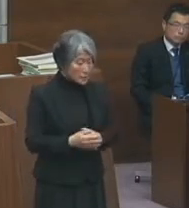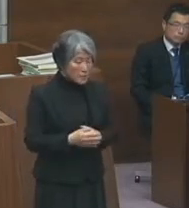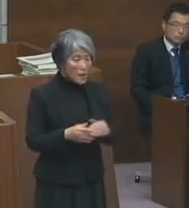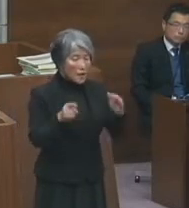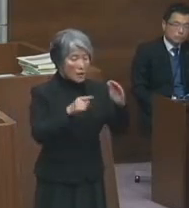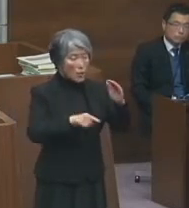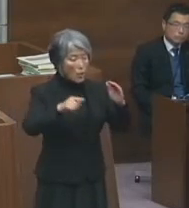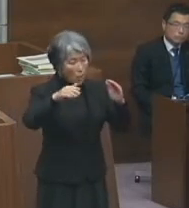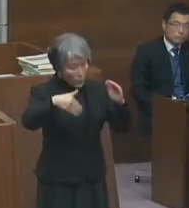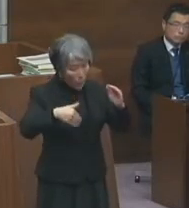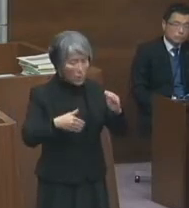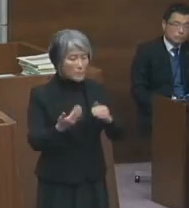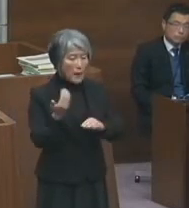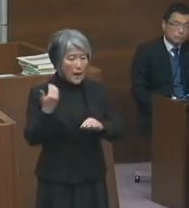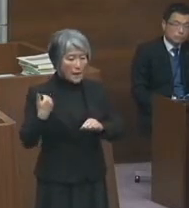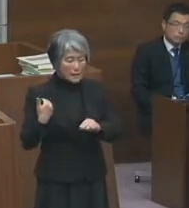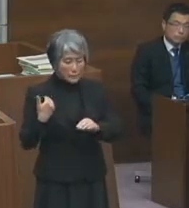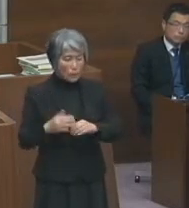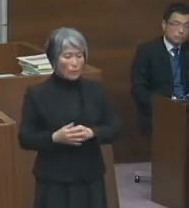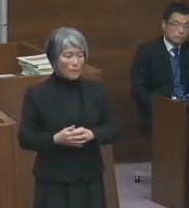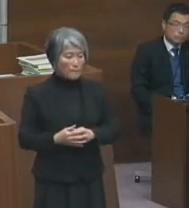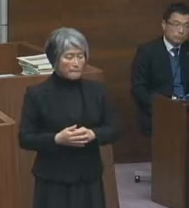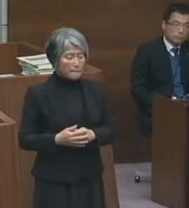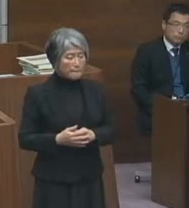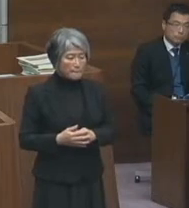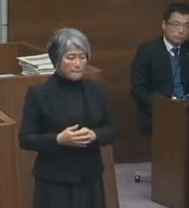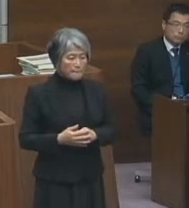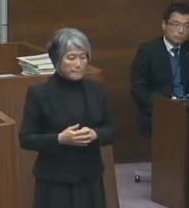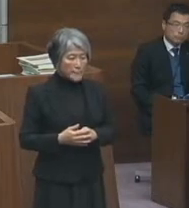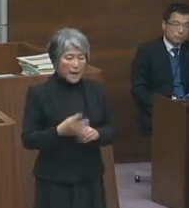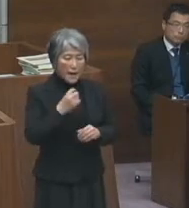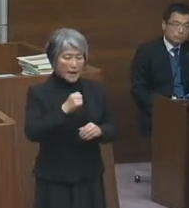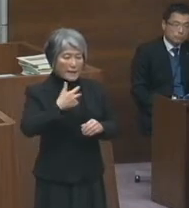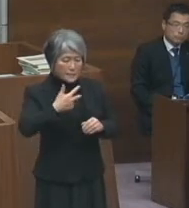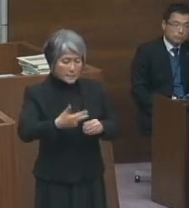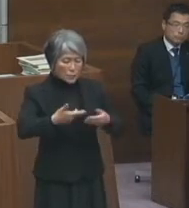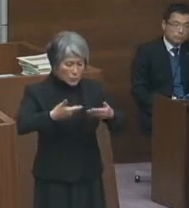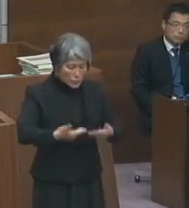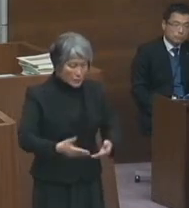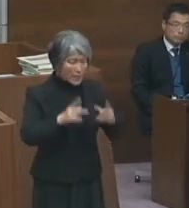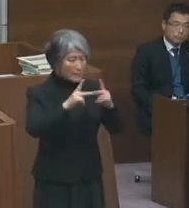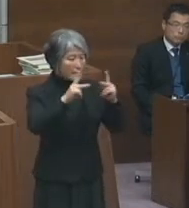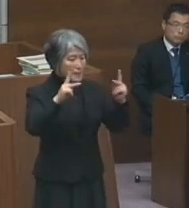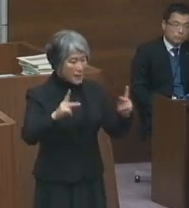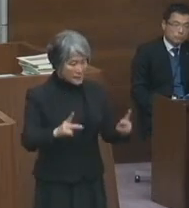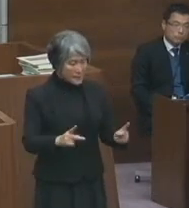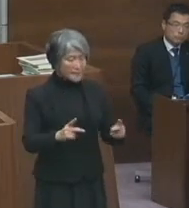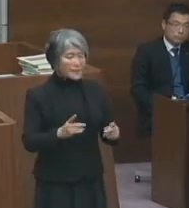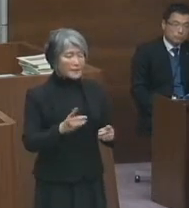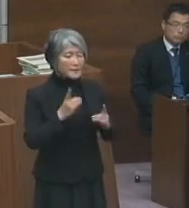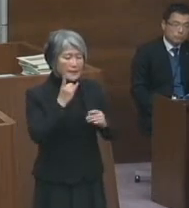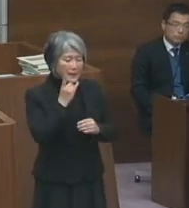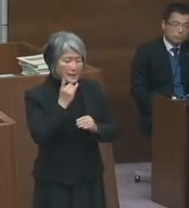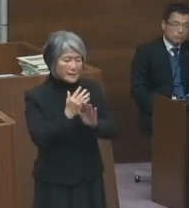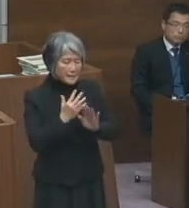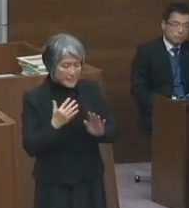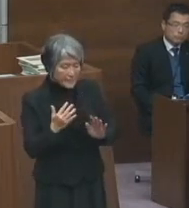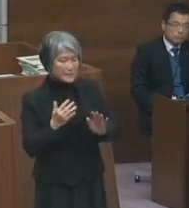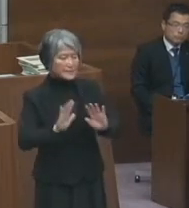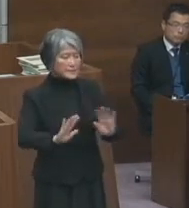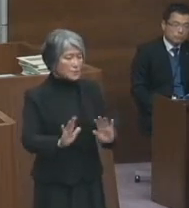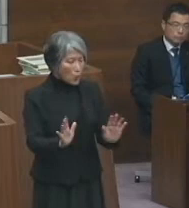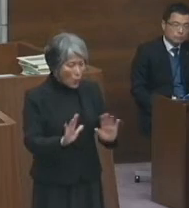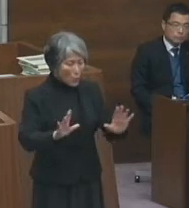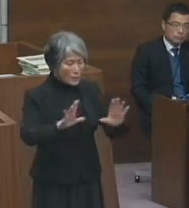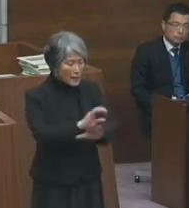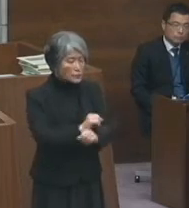年12月から翌1月にかけまして、本市の重要課題であります待機児童解消のため、JT 跡地